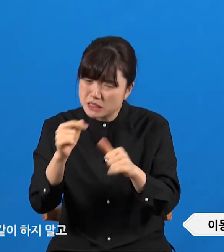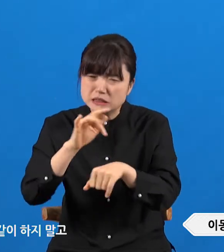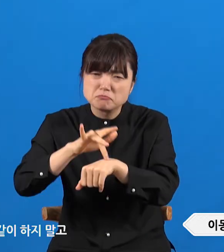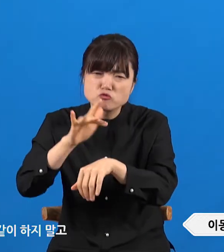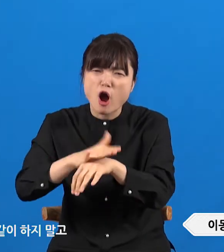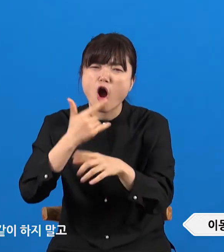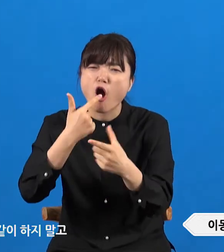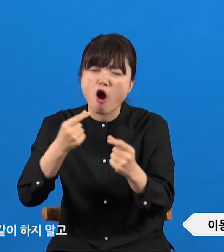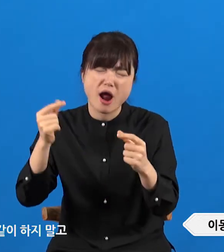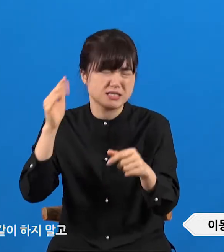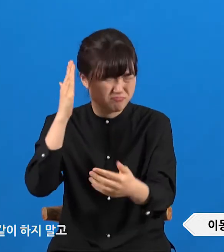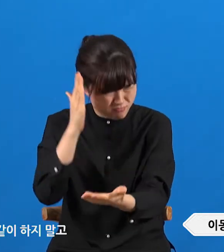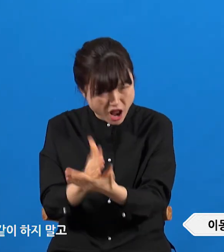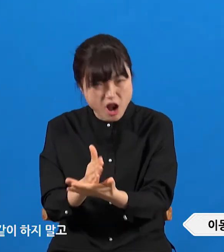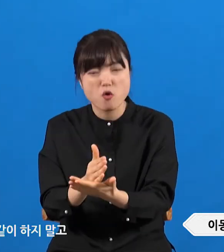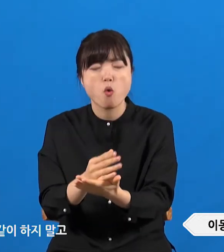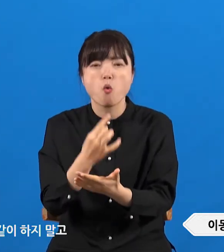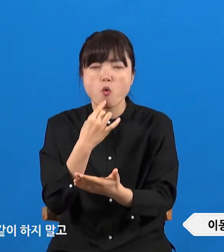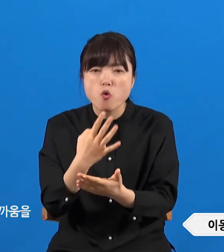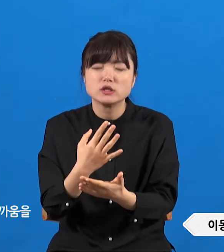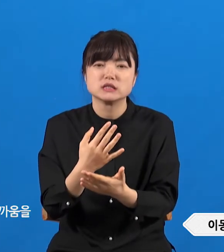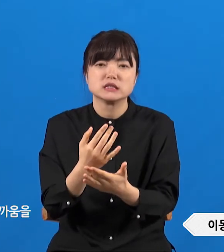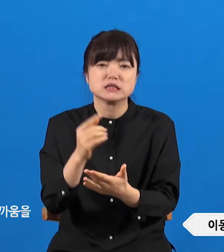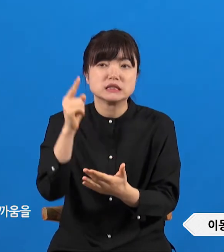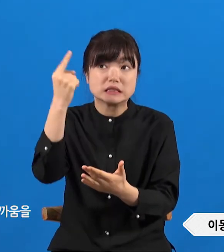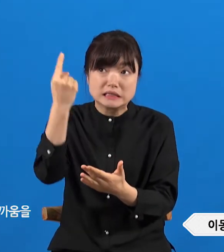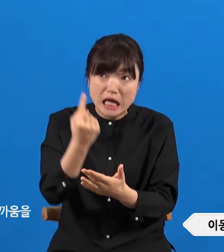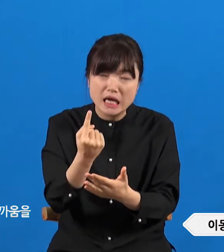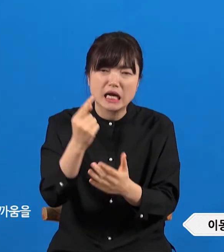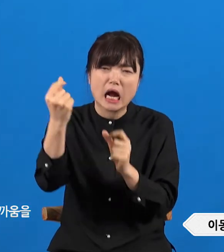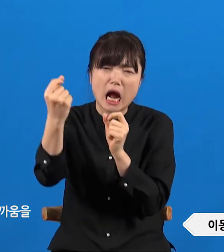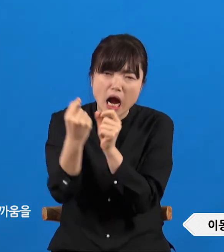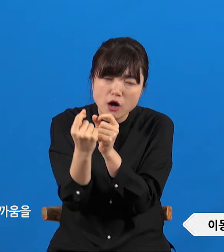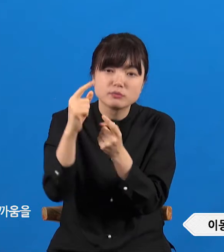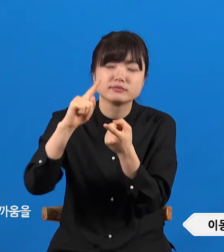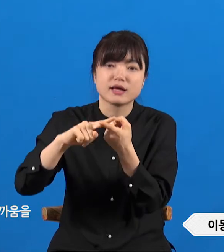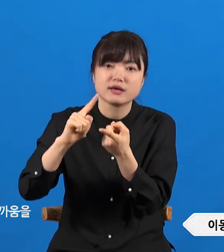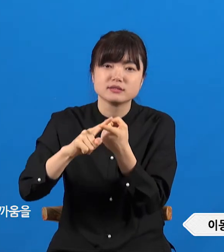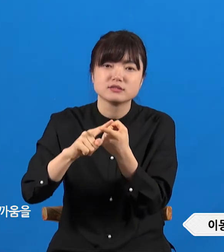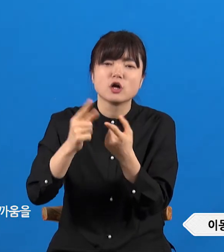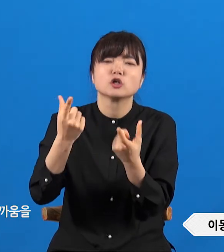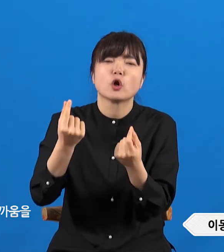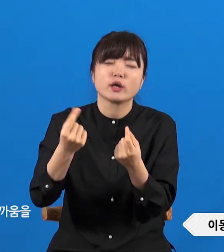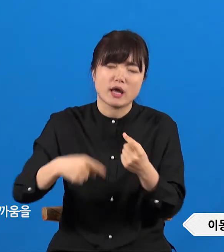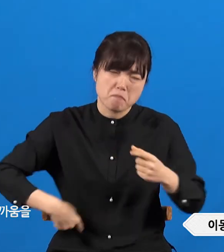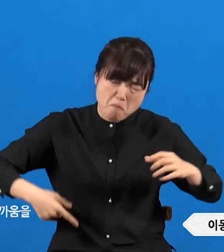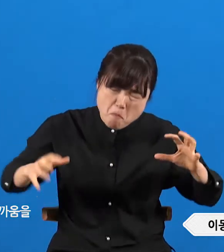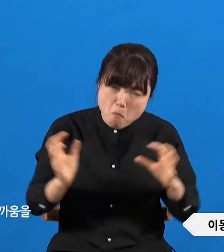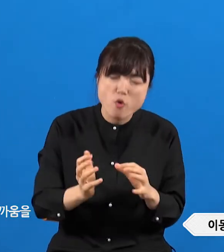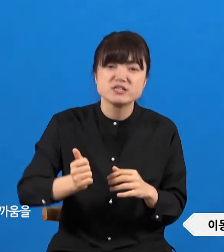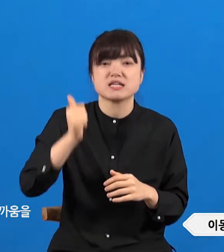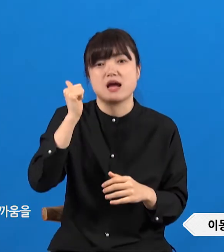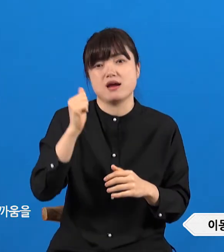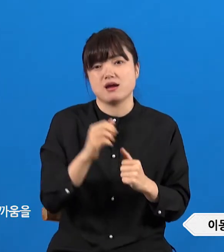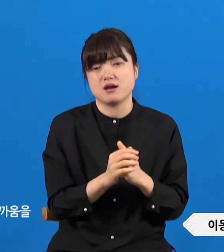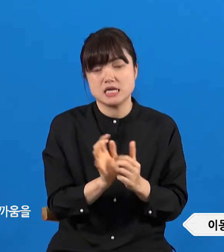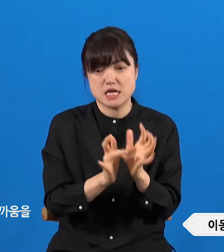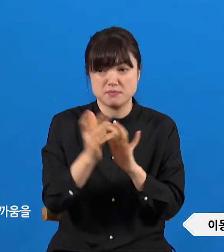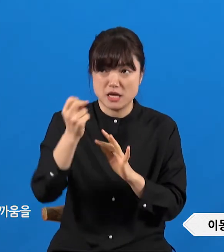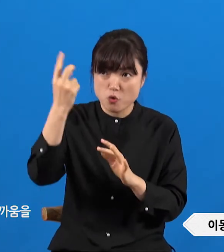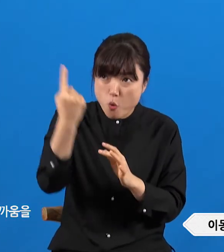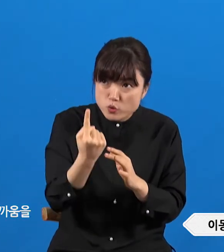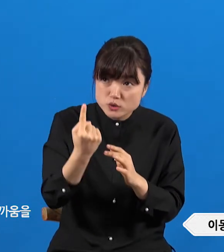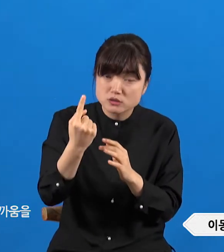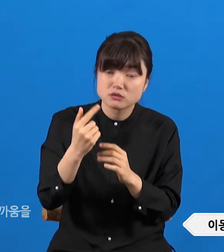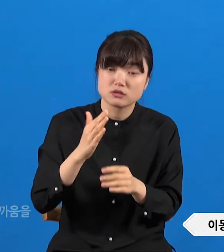사람들의 습관과 같이 하지 말고 오직 권하여 그날이 가까움을 볼수록 더욱 그리하자. 예수님이 다시 오실 때가